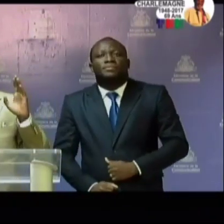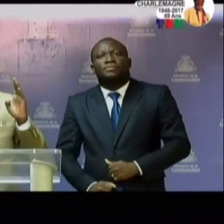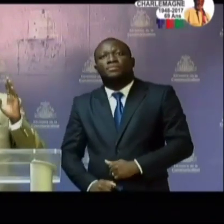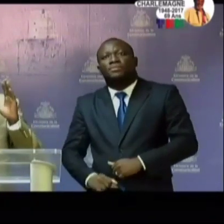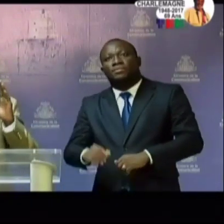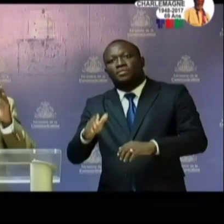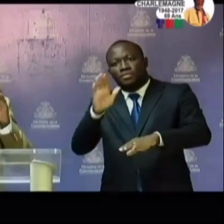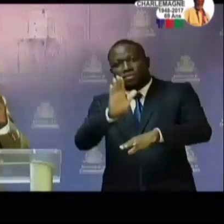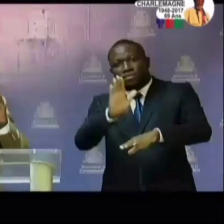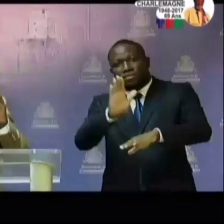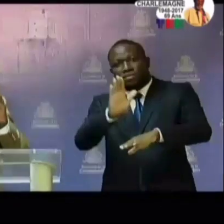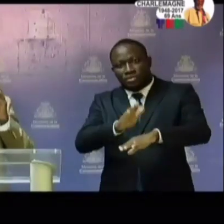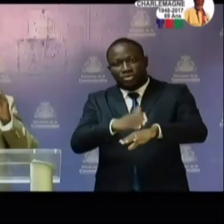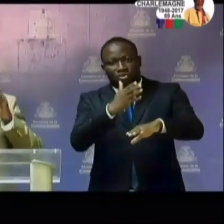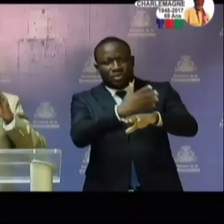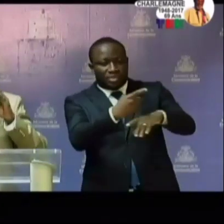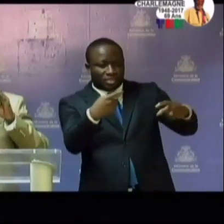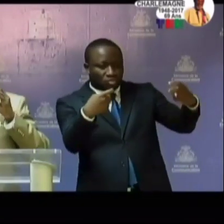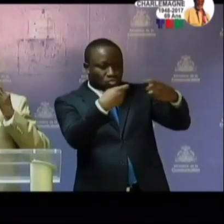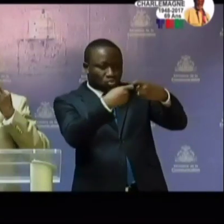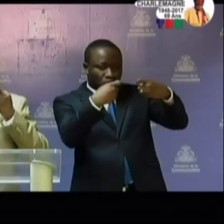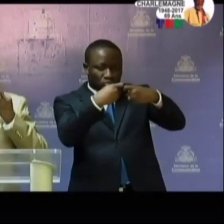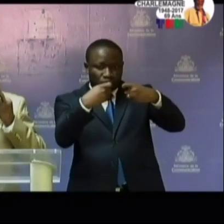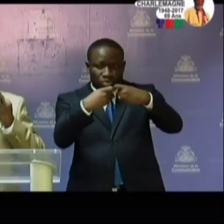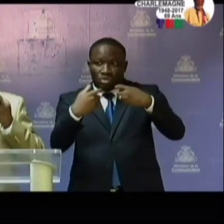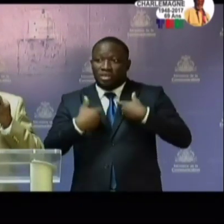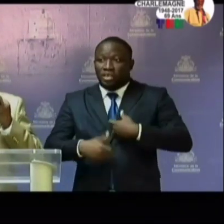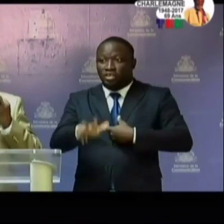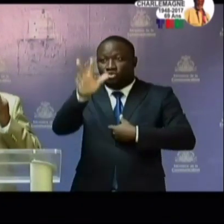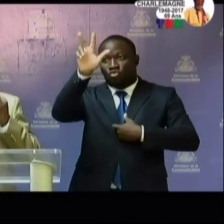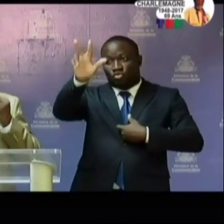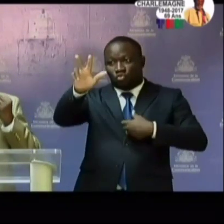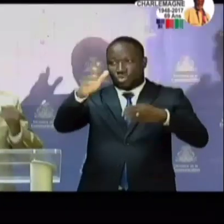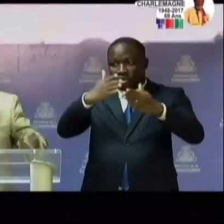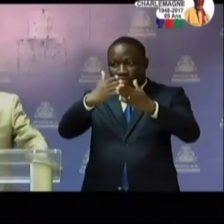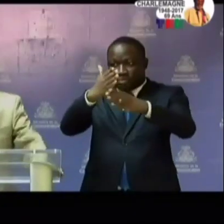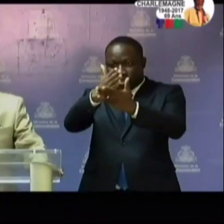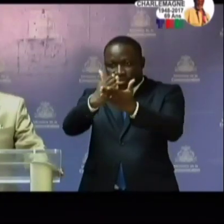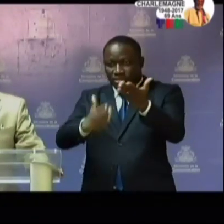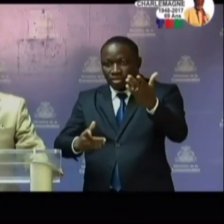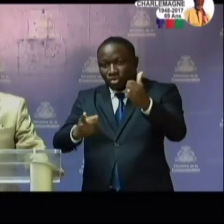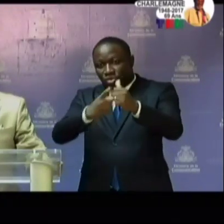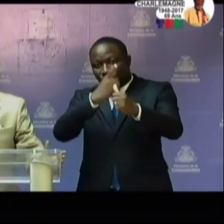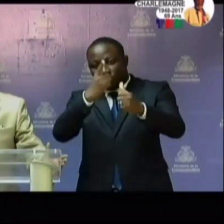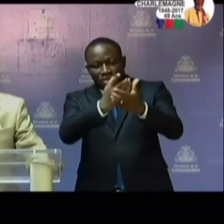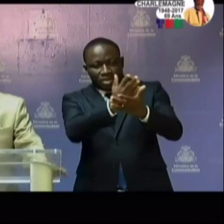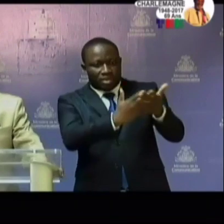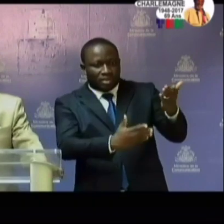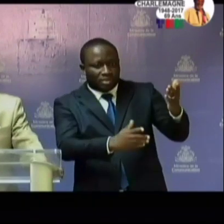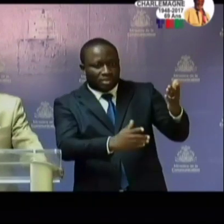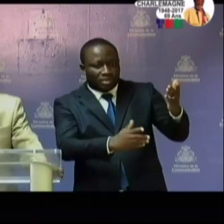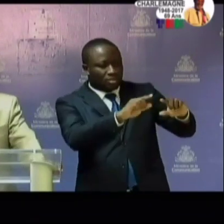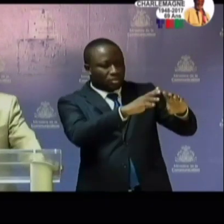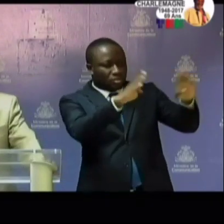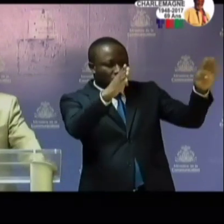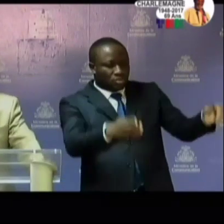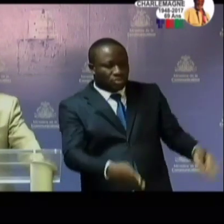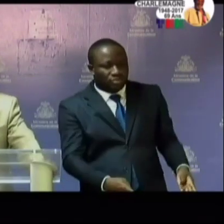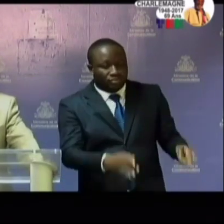sous partie énergétique, là, il y a trois axes. Un axe que nous avons dit un système hors